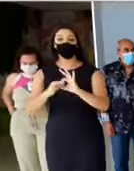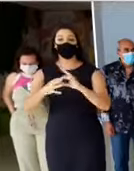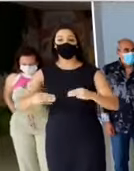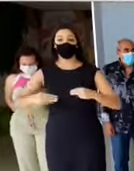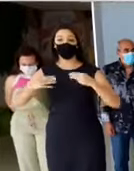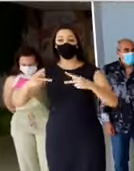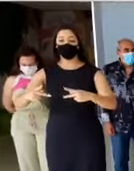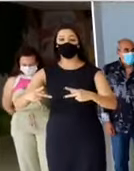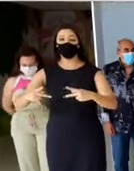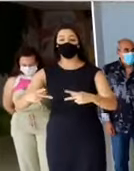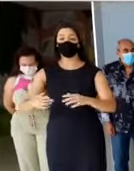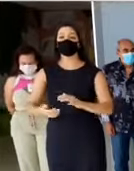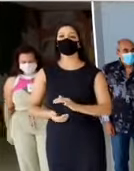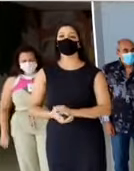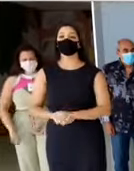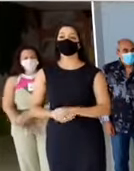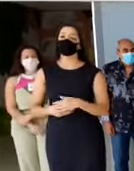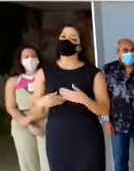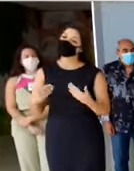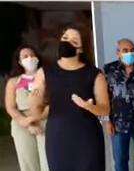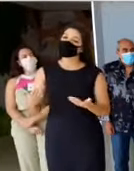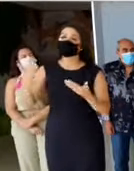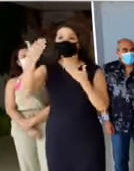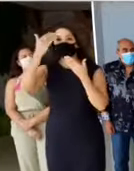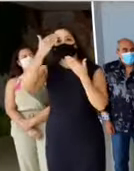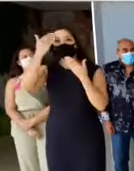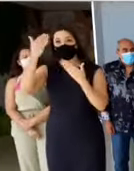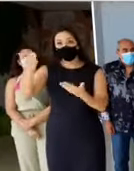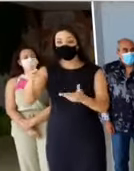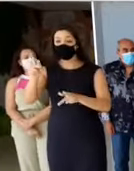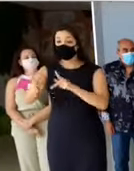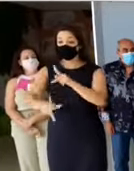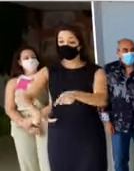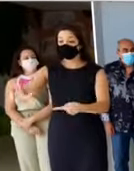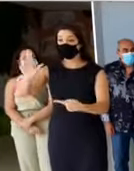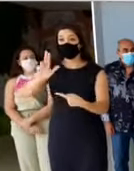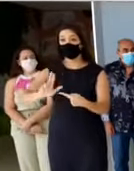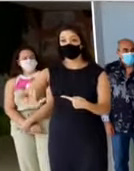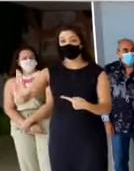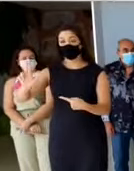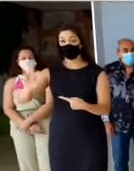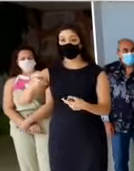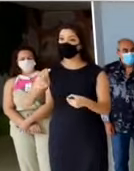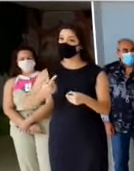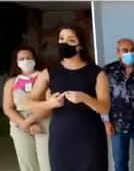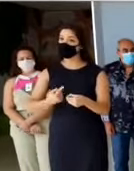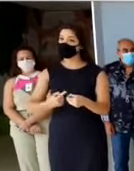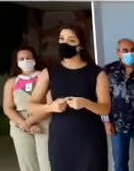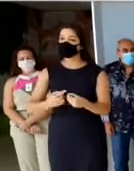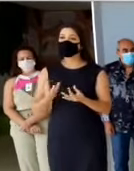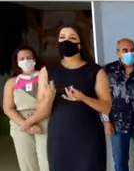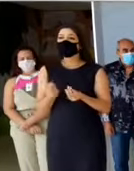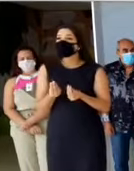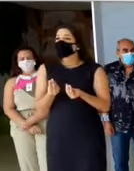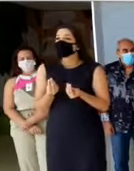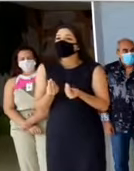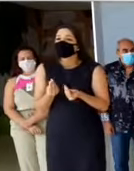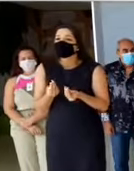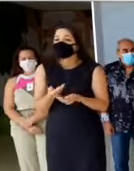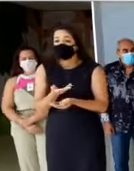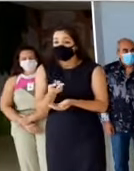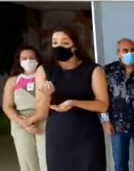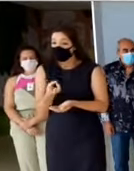públicos. Então, portanto, eu quero agradecer em nome do povo de Uberlândia a sensibilidade que os senhores